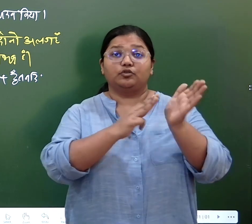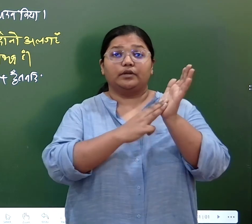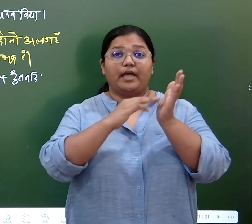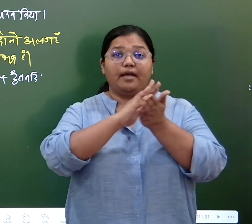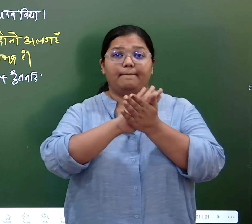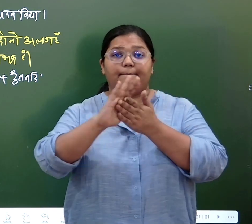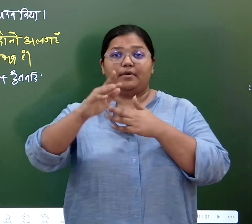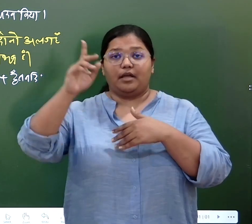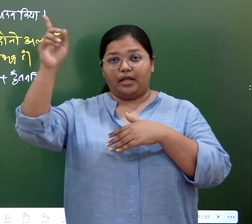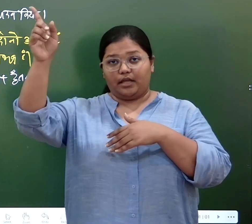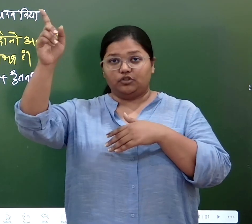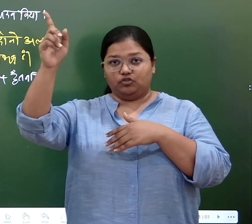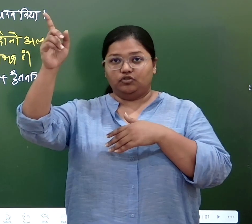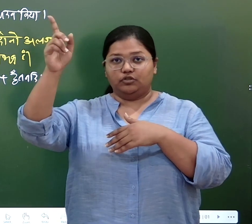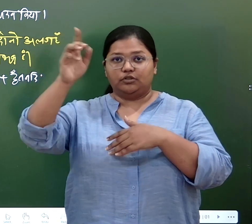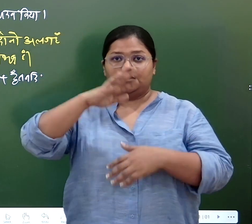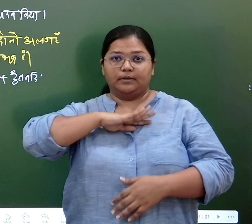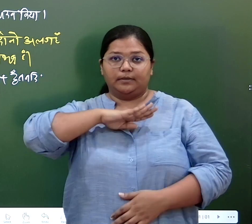है।